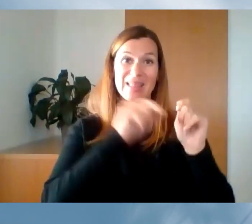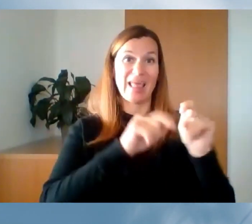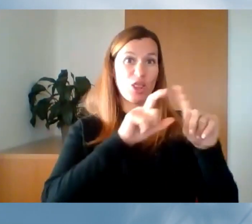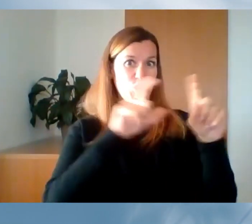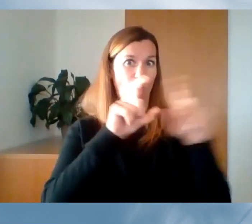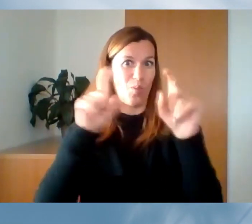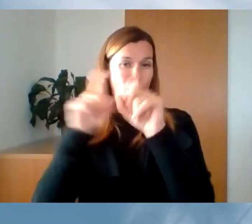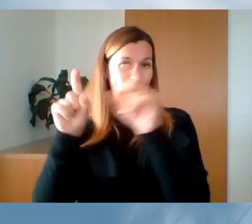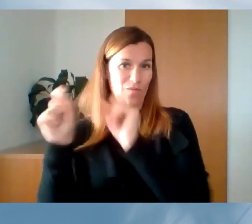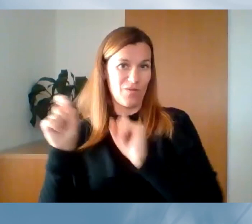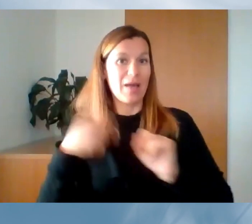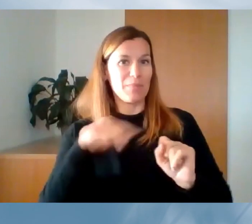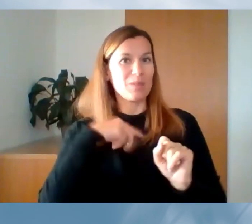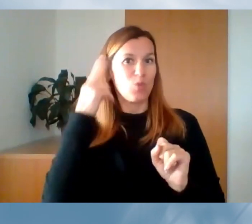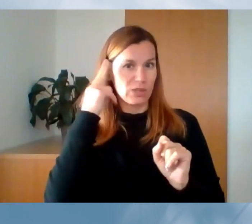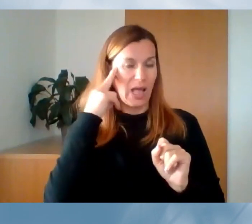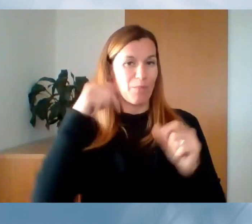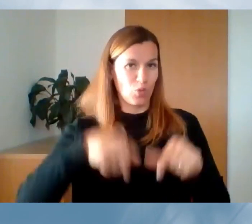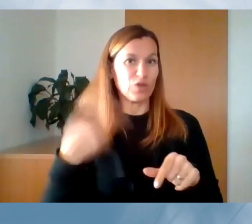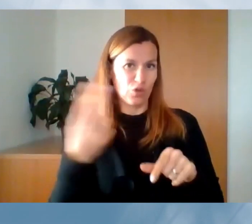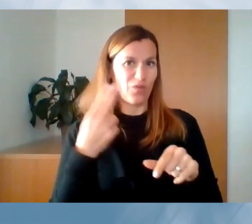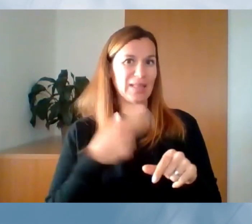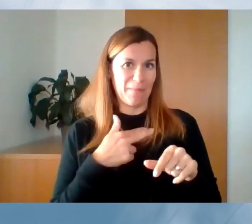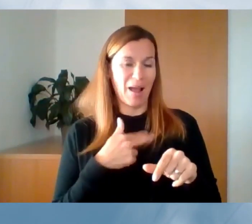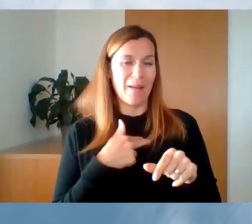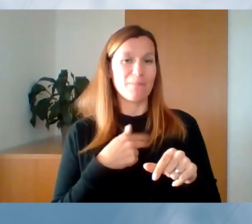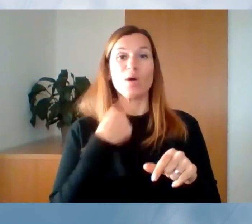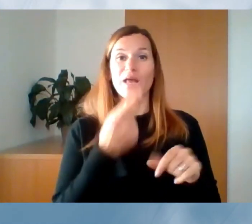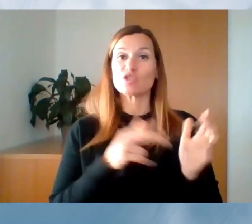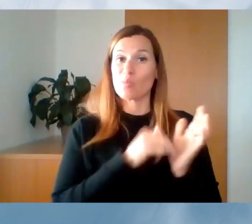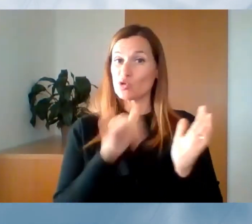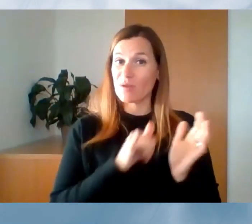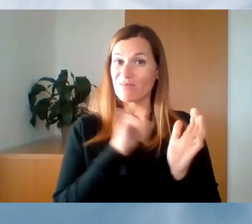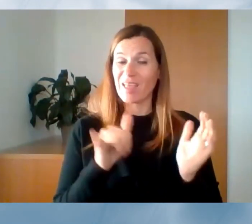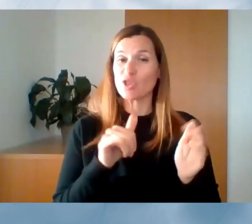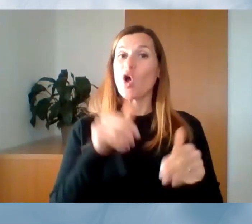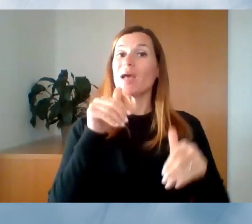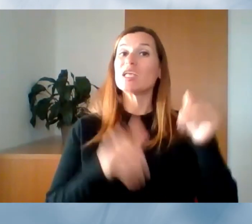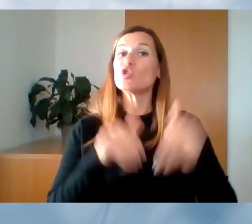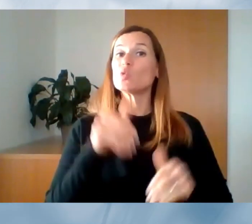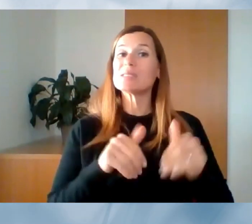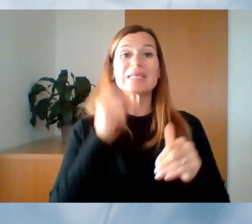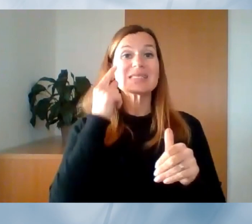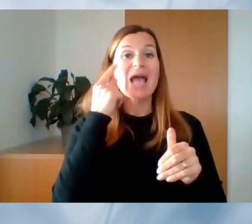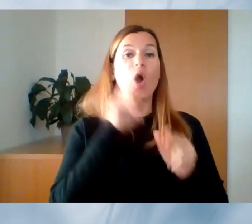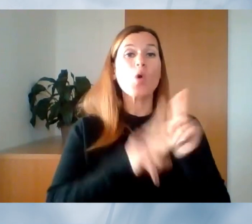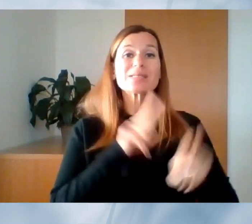graditi te domove, ki jih mi poznamo in jih imamo v Sloveniji, rečemo jih še zmeraj, to je industrijska